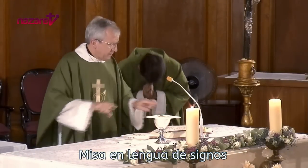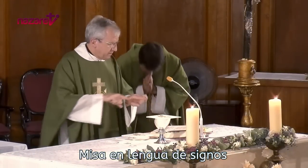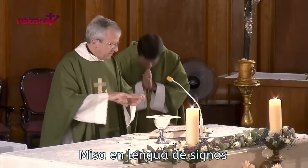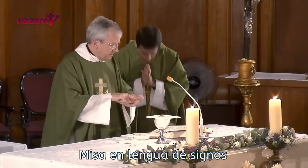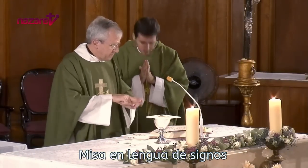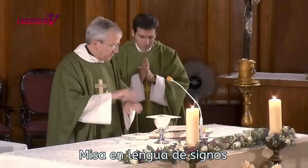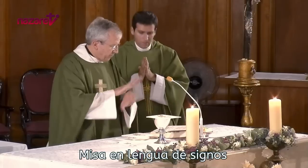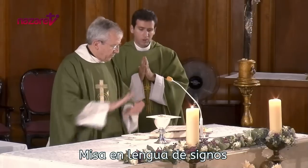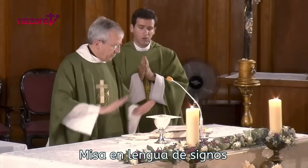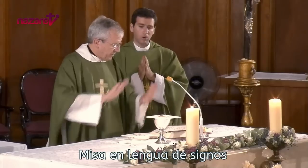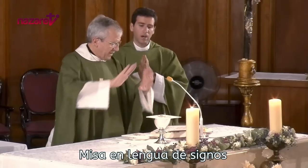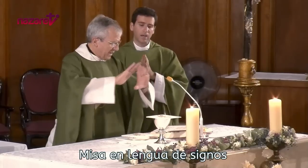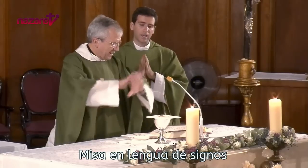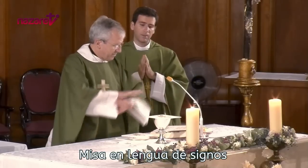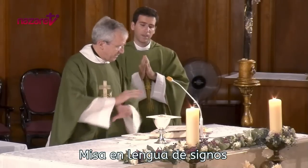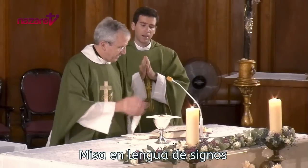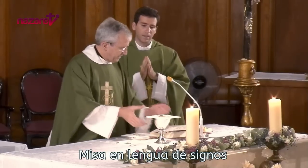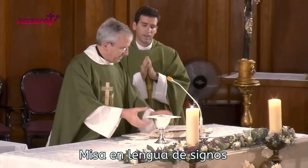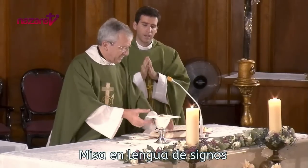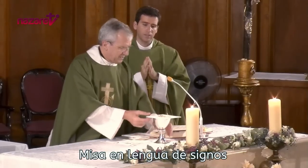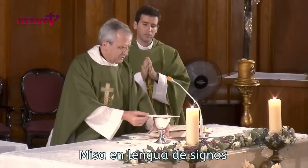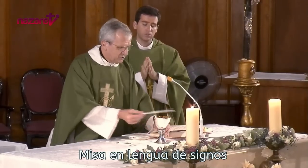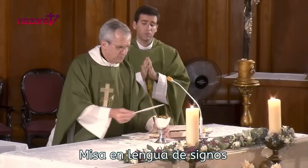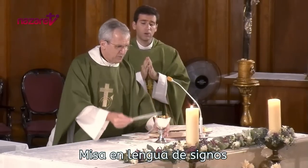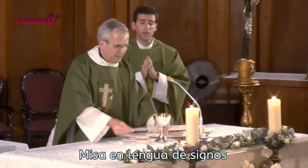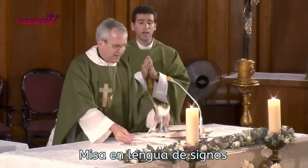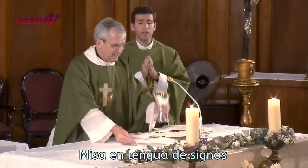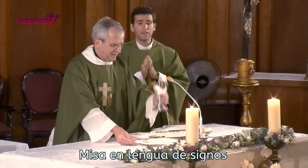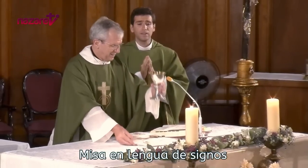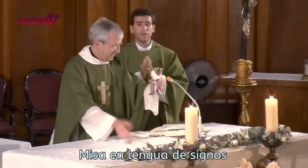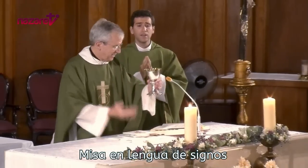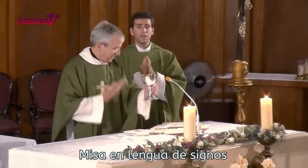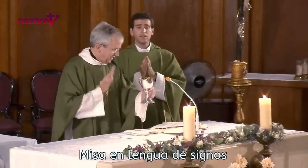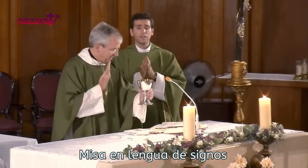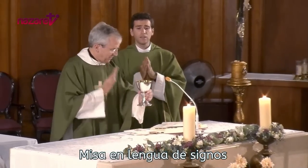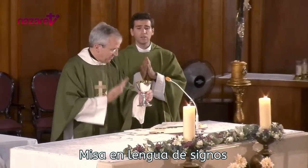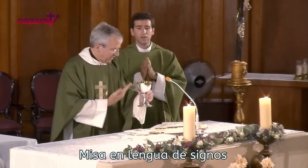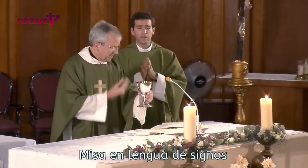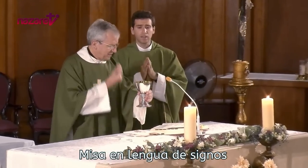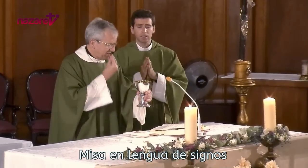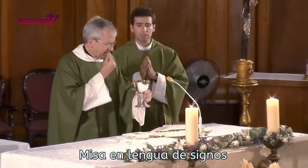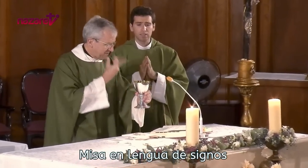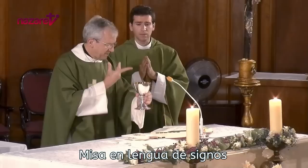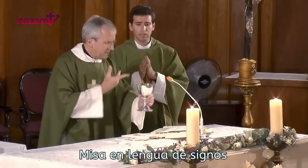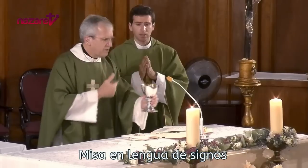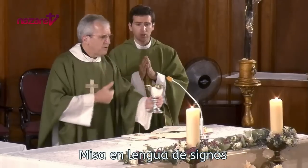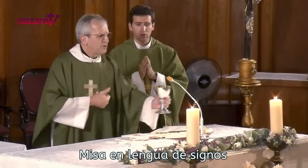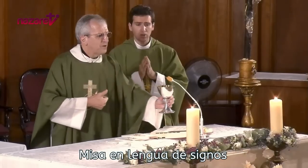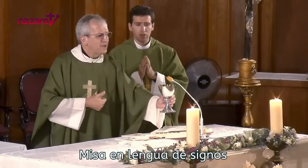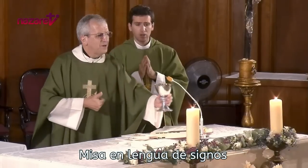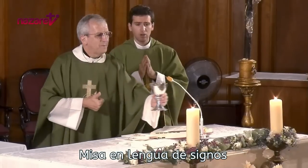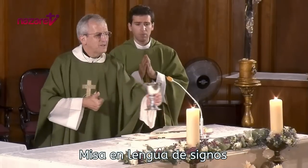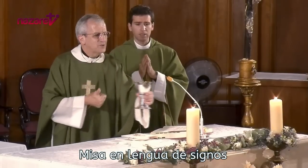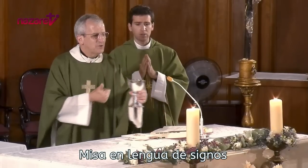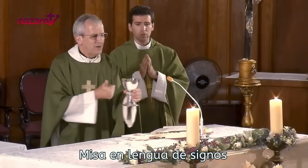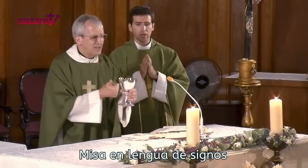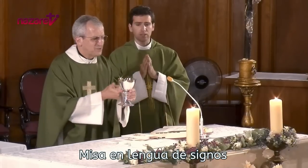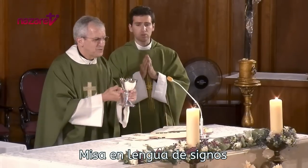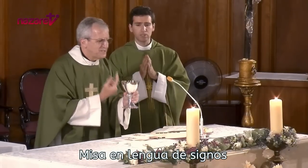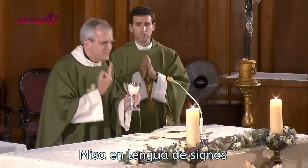Del mismo modo, acabada la cena, tomó el cáliz. Y dando gracias, te bendijo y lo pasó a sus